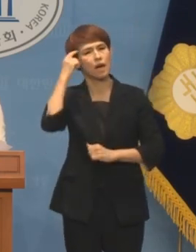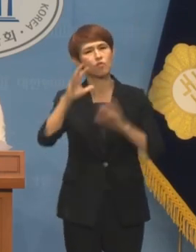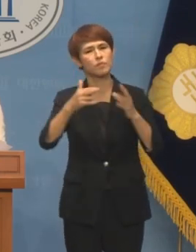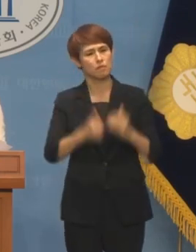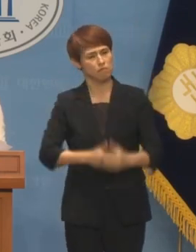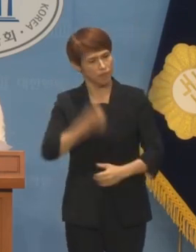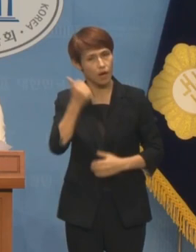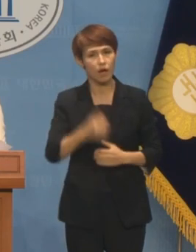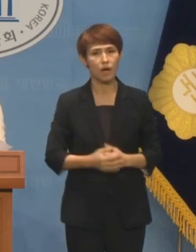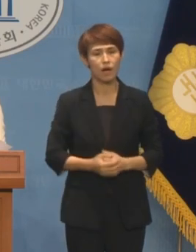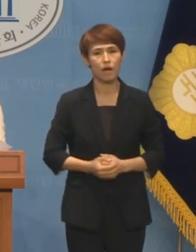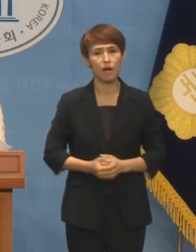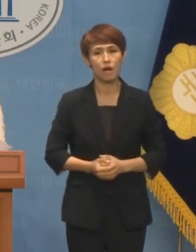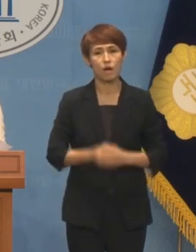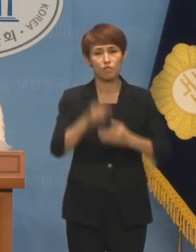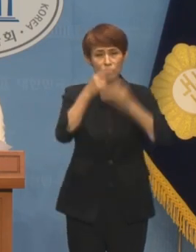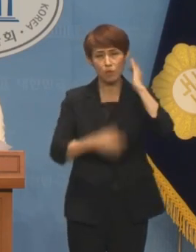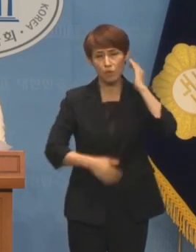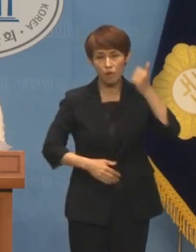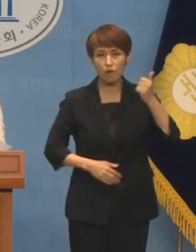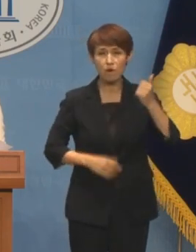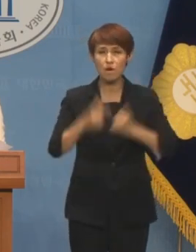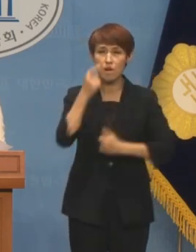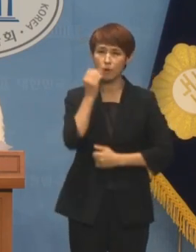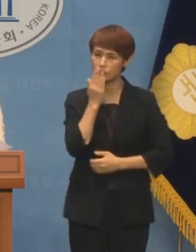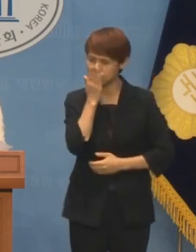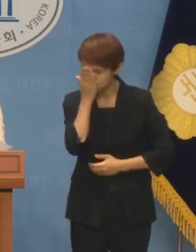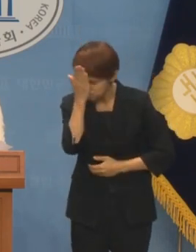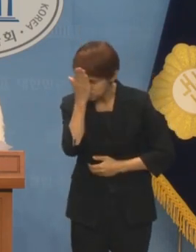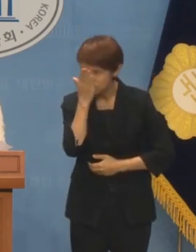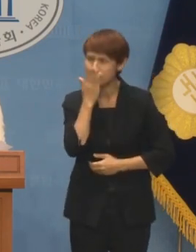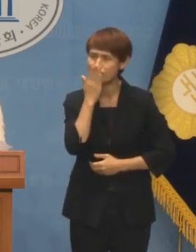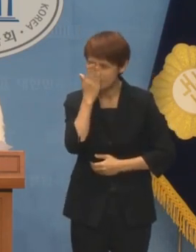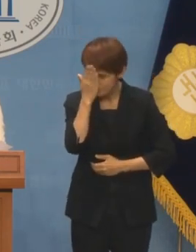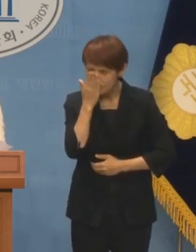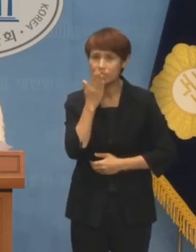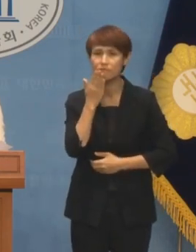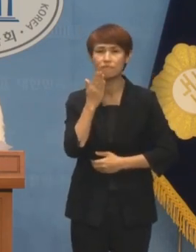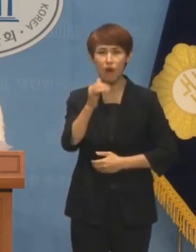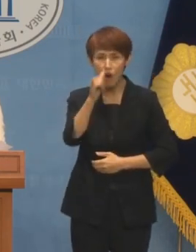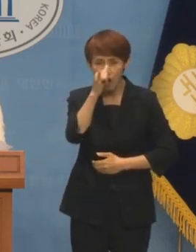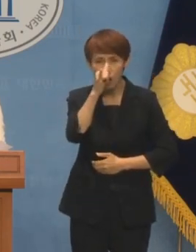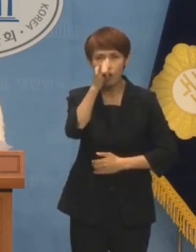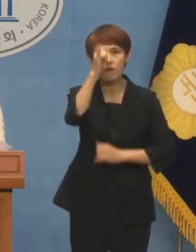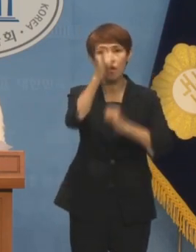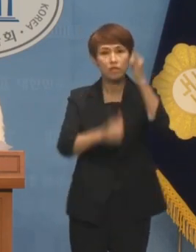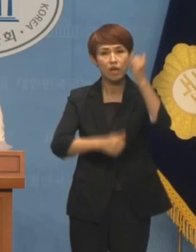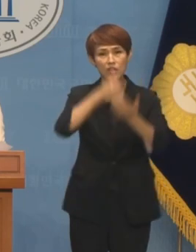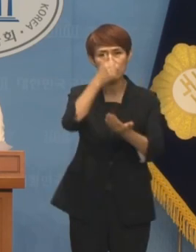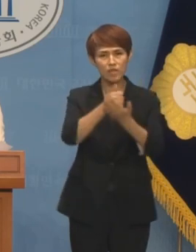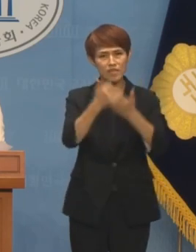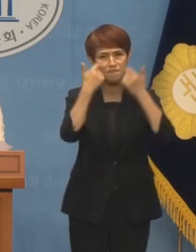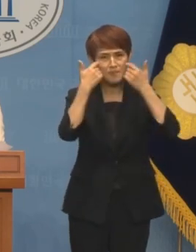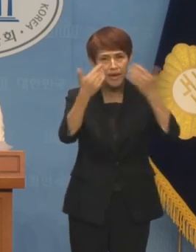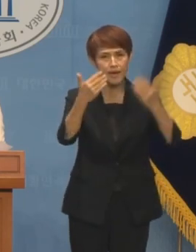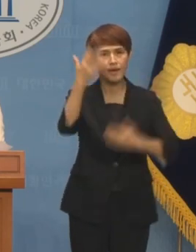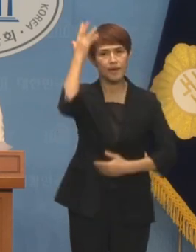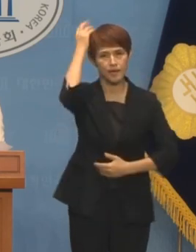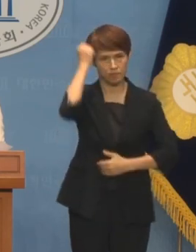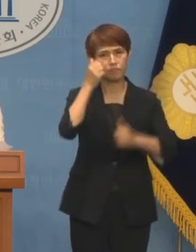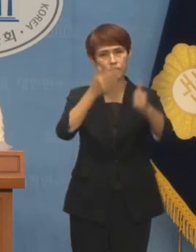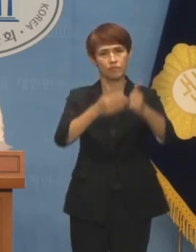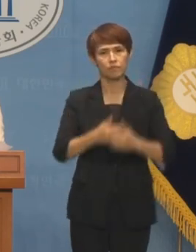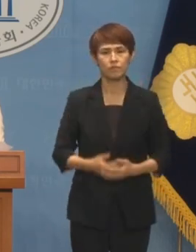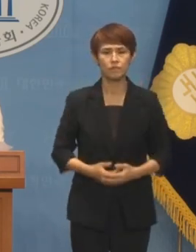윤석열 대통령은 대일 굴욕 외교가 반복된다면 역사의 죄인으로 남을 것임을